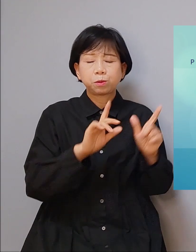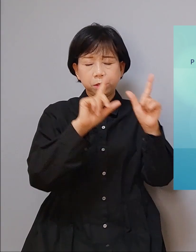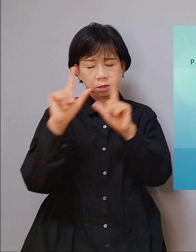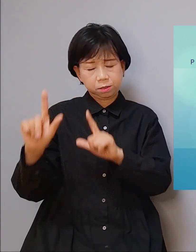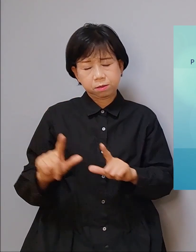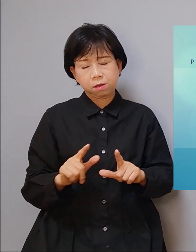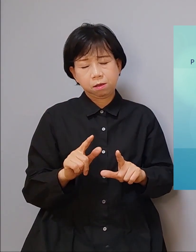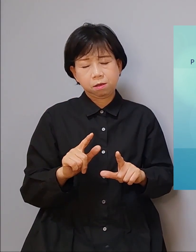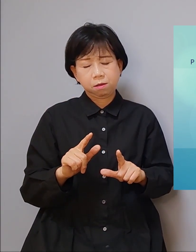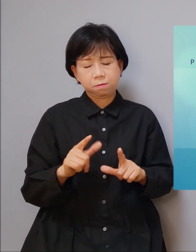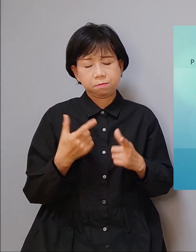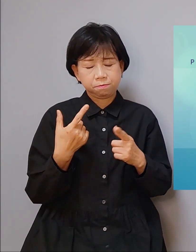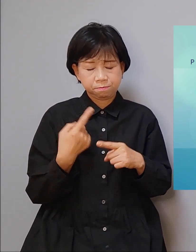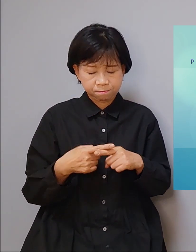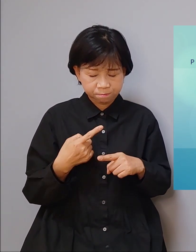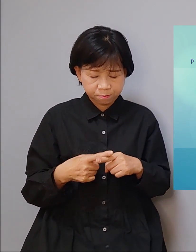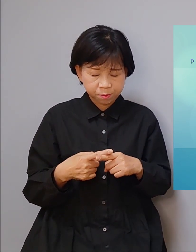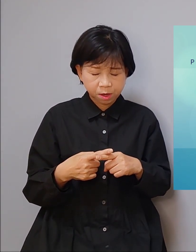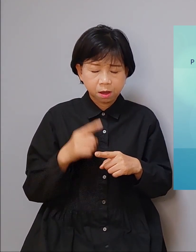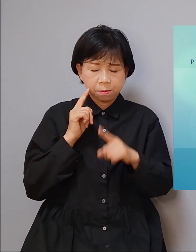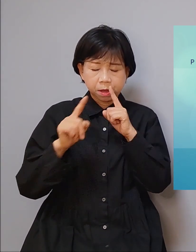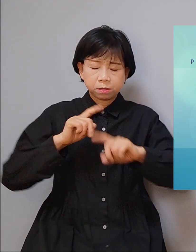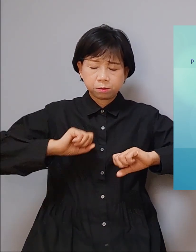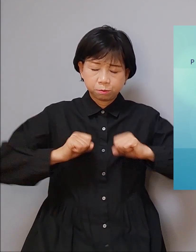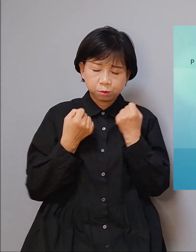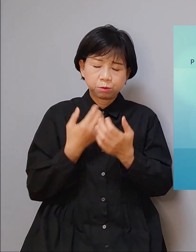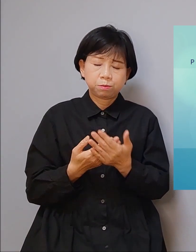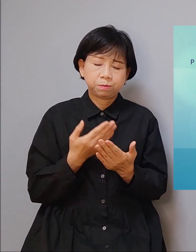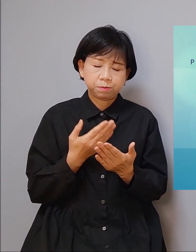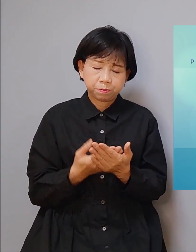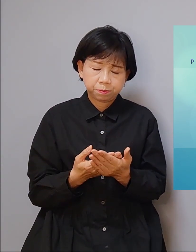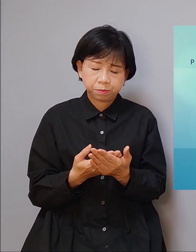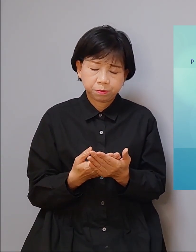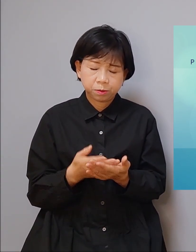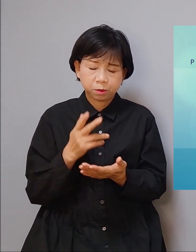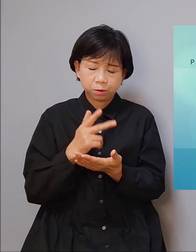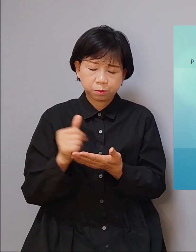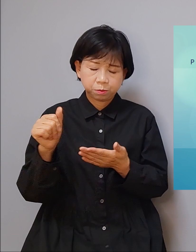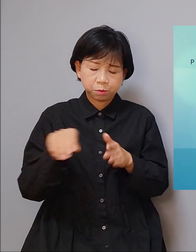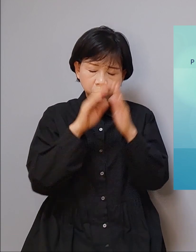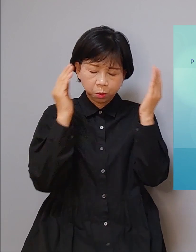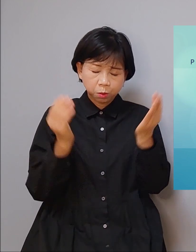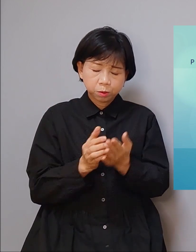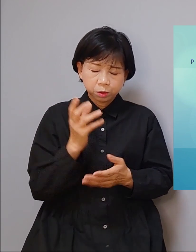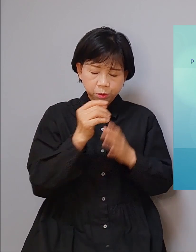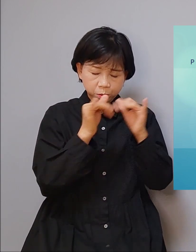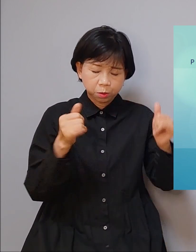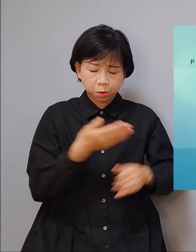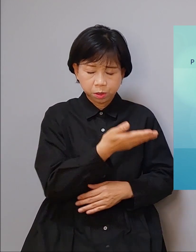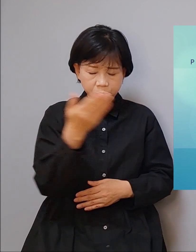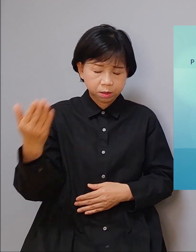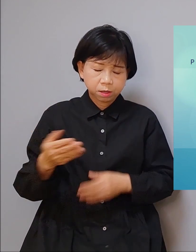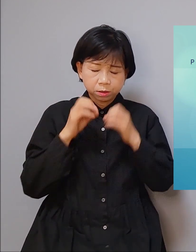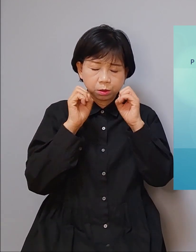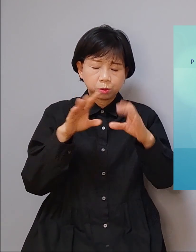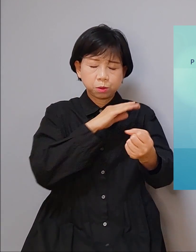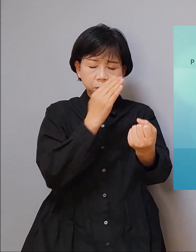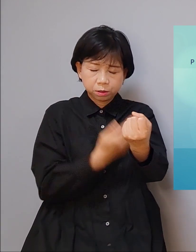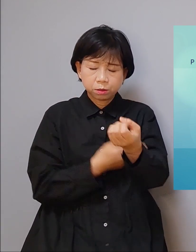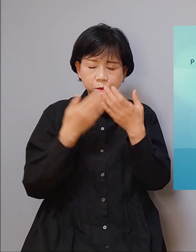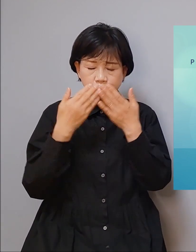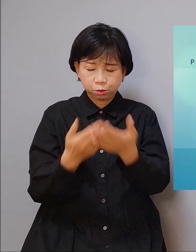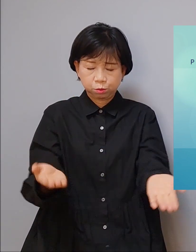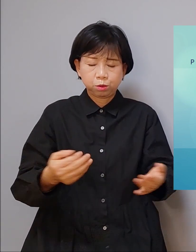되어 말씀으로 순종하게 하옵소서. 주님, 모든 성도님께 전도의 능력